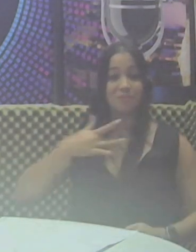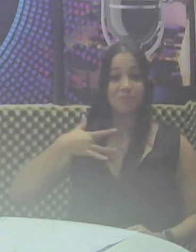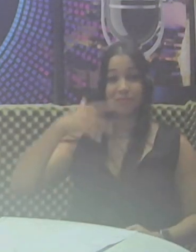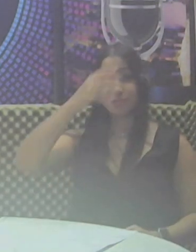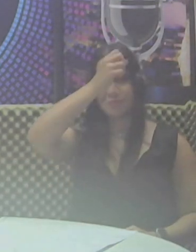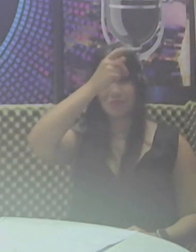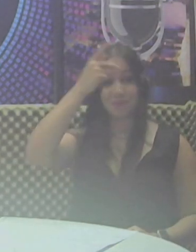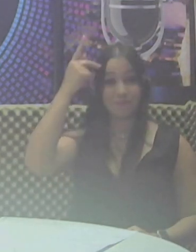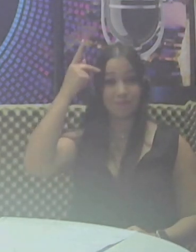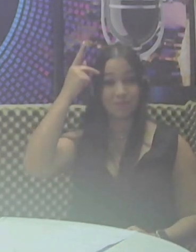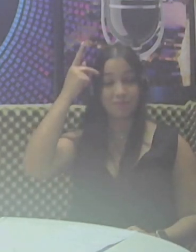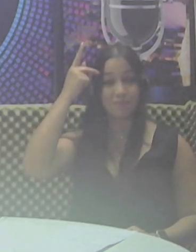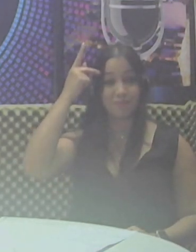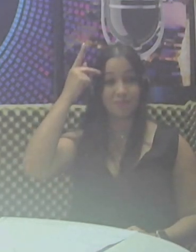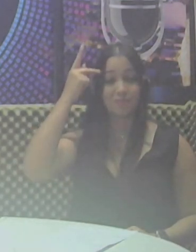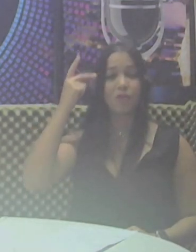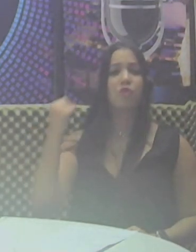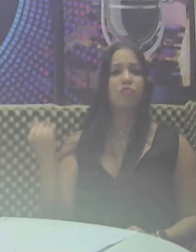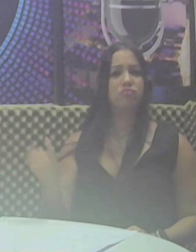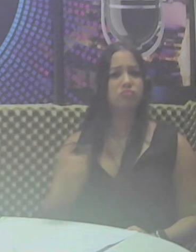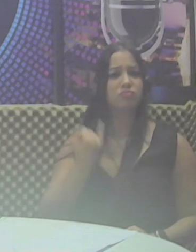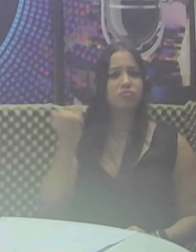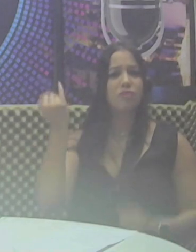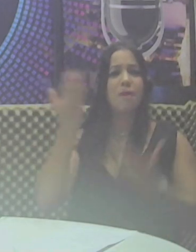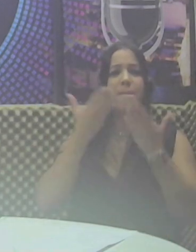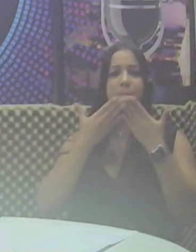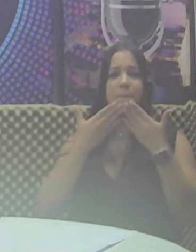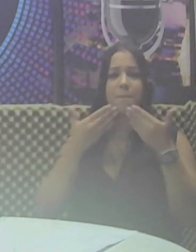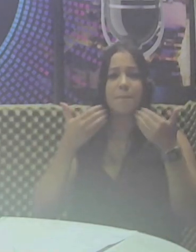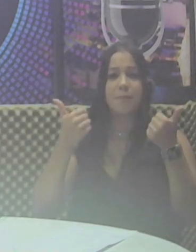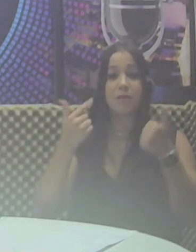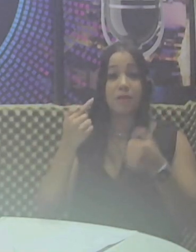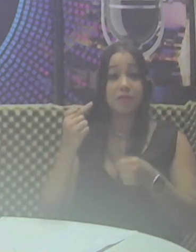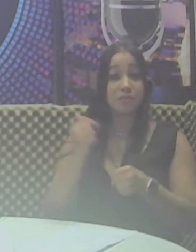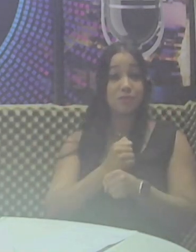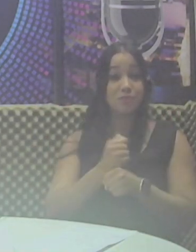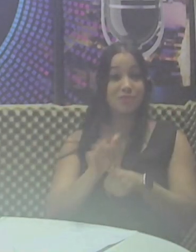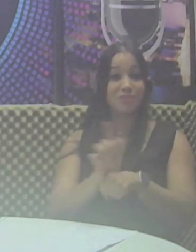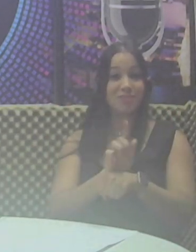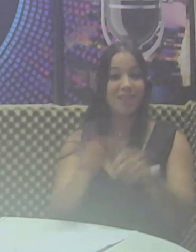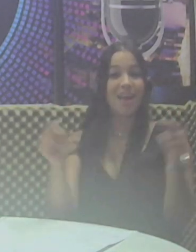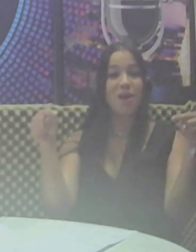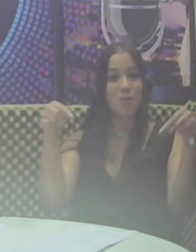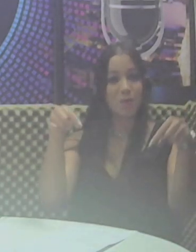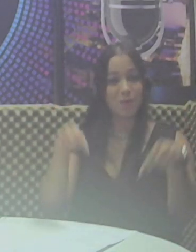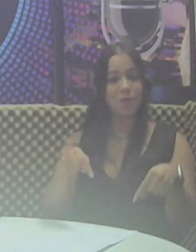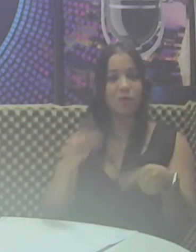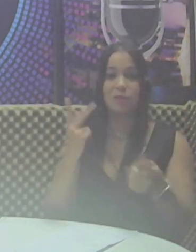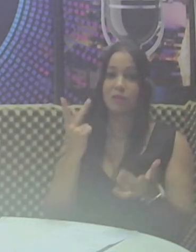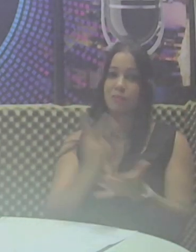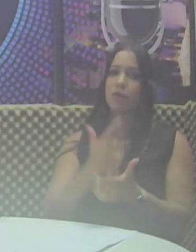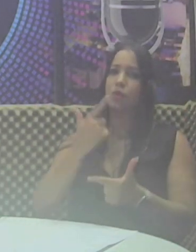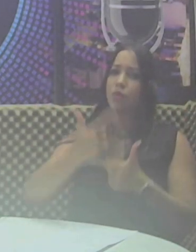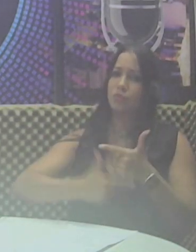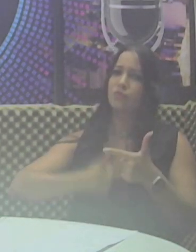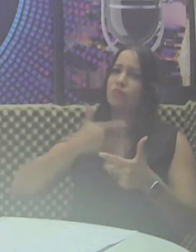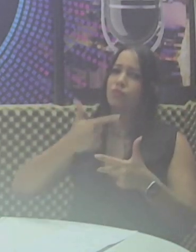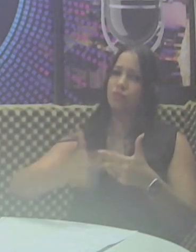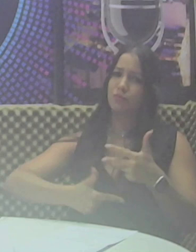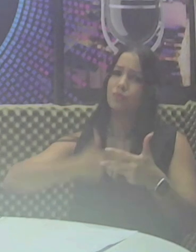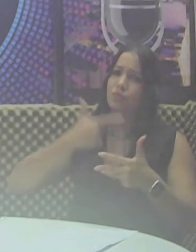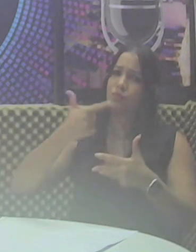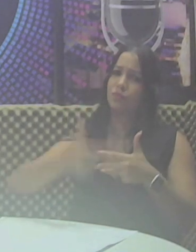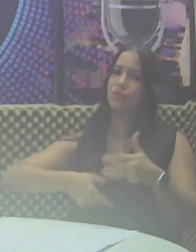por importantes melhorias em 7 anos da atual gestão, apesar dos desafios enfrentados no período, como